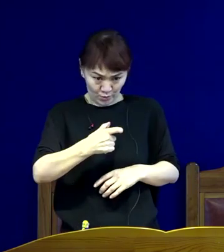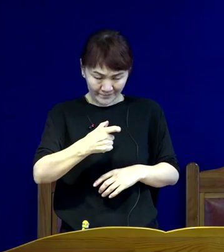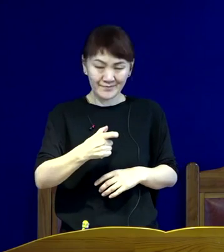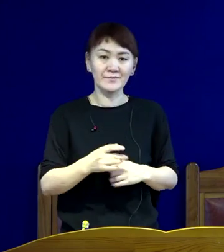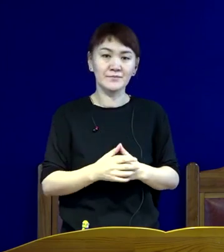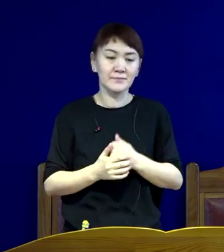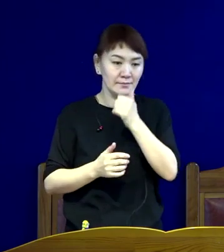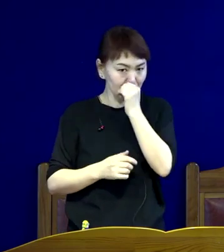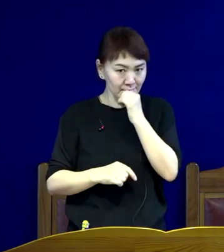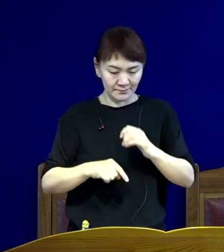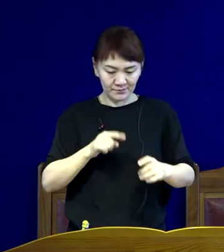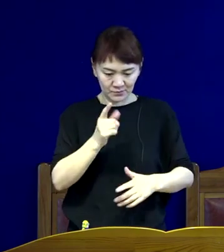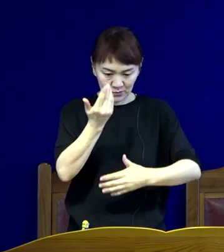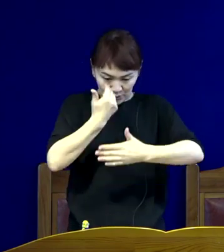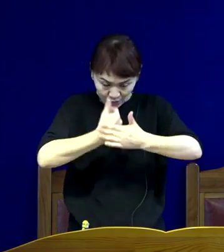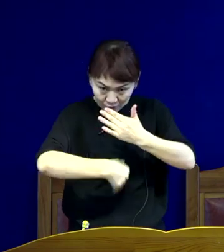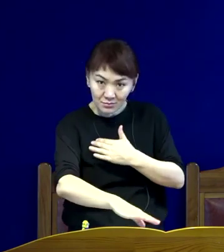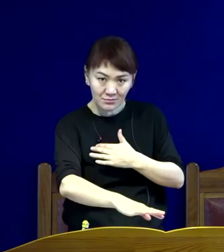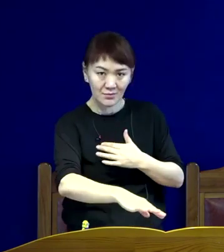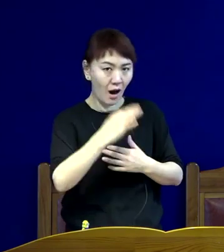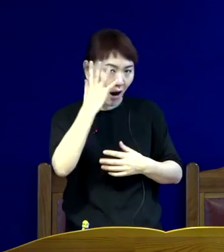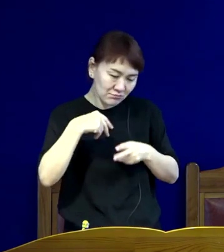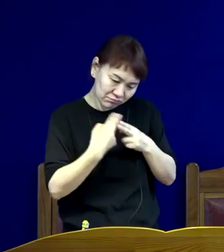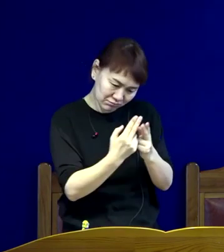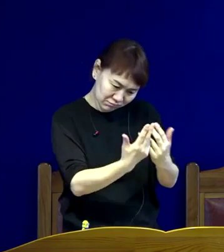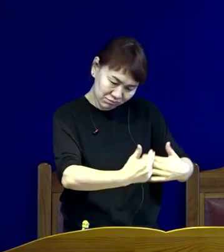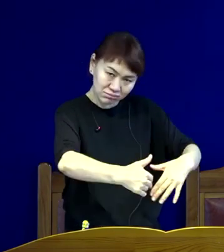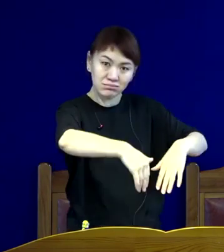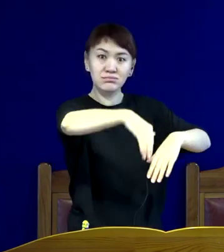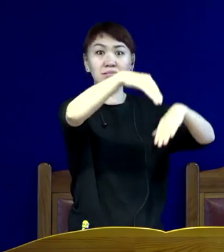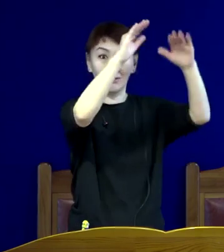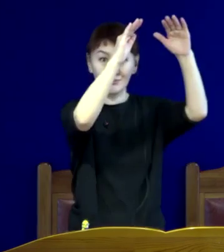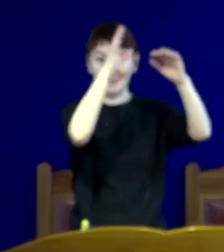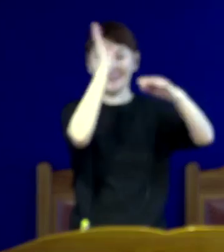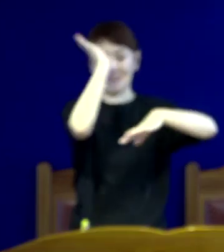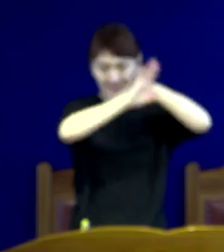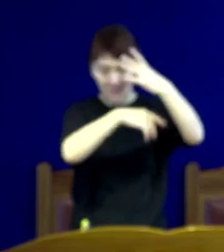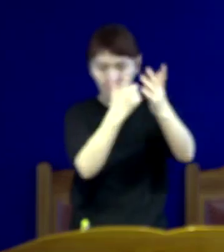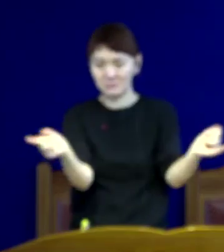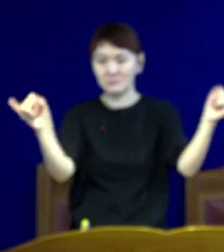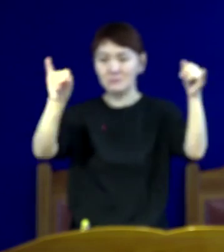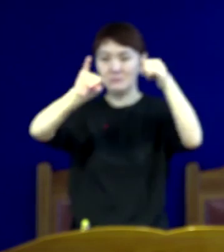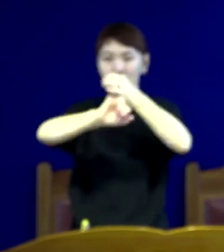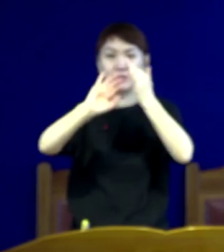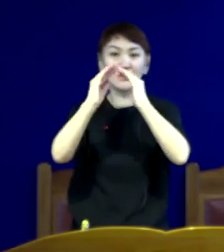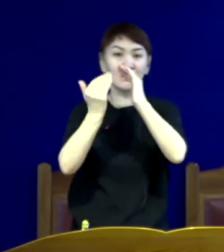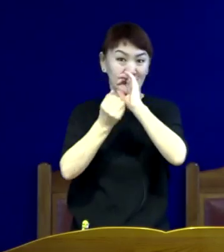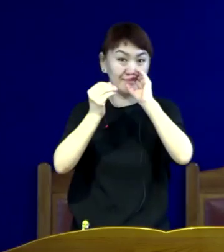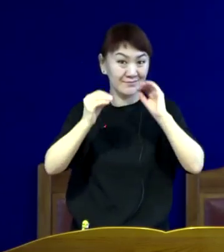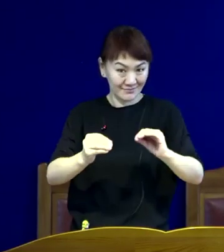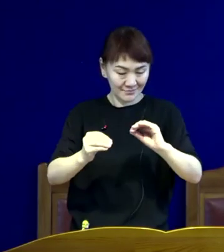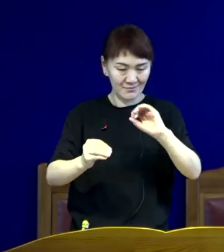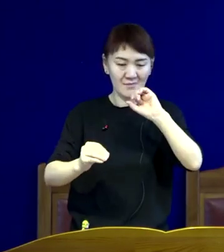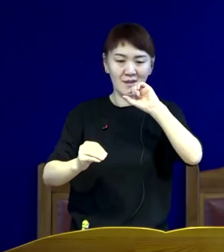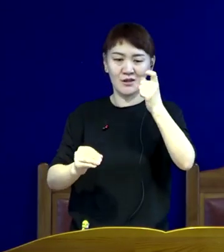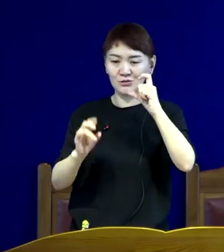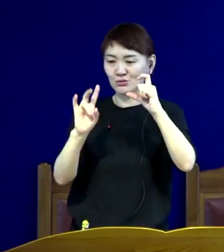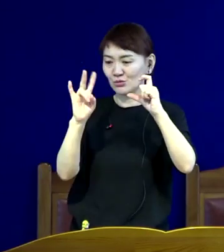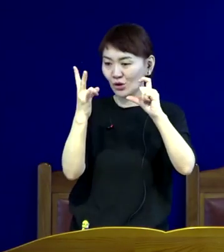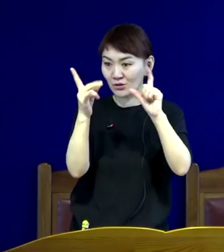가정을 이루어서 두 사람만의 공간을 가지고 살게 되는 것은 세상